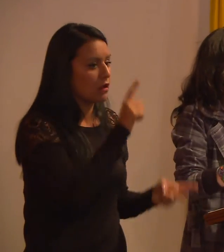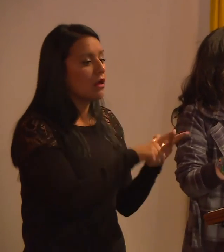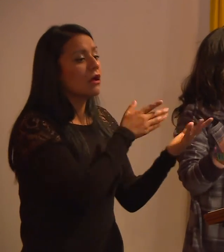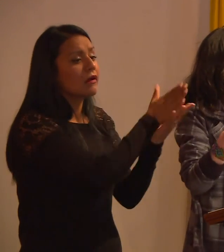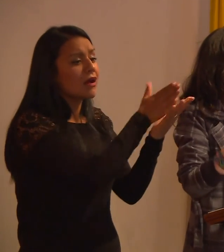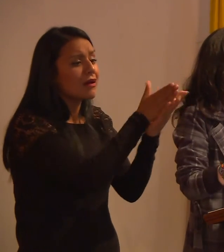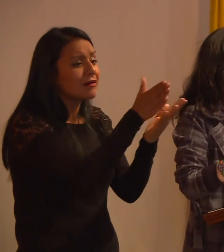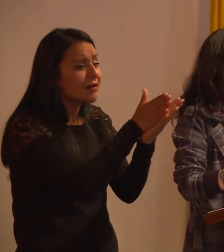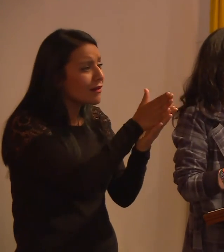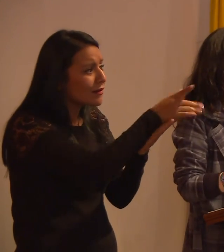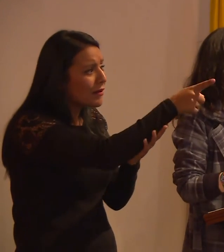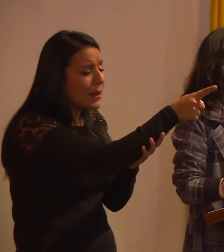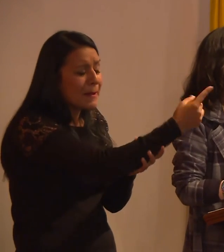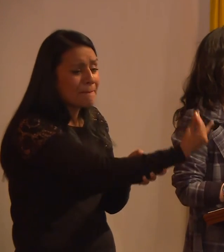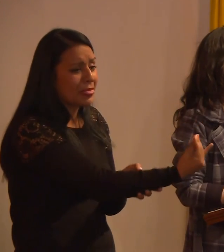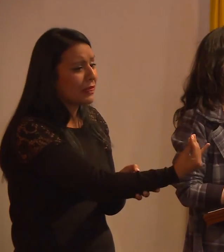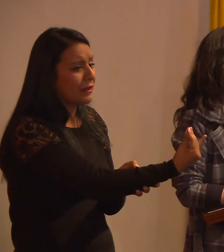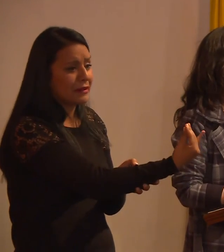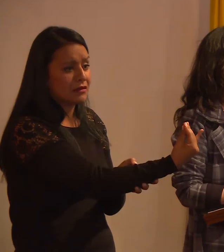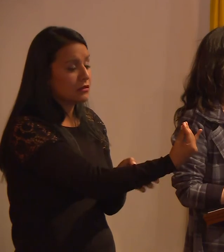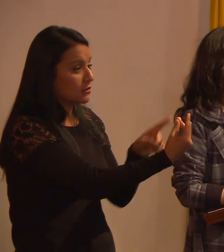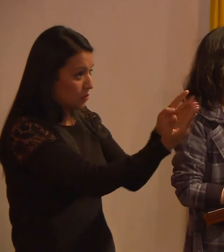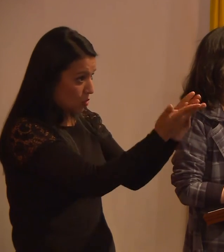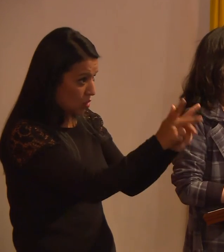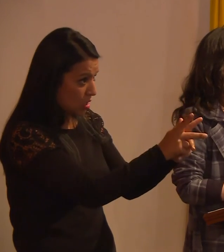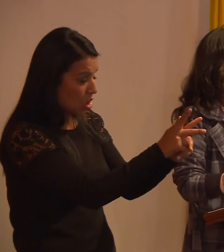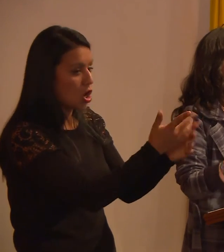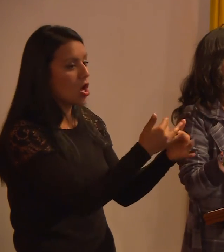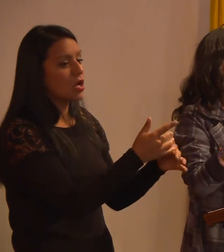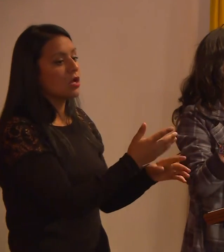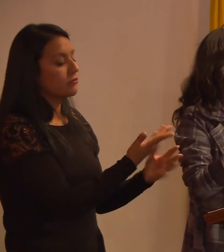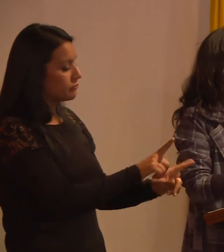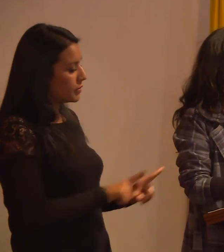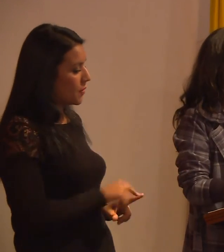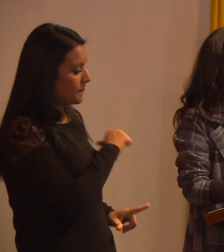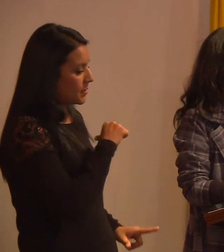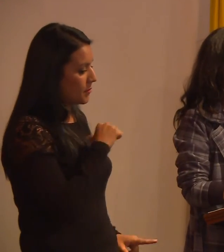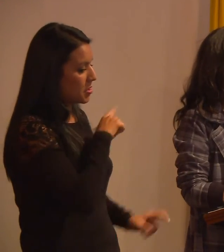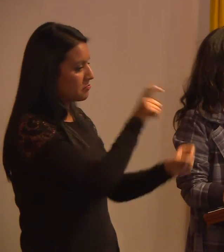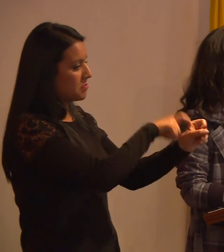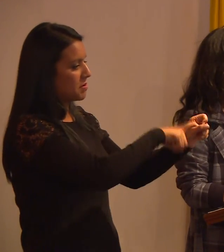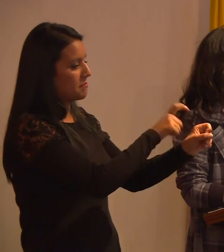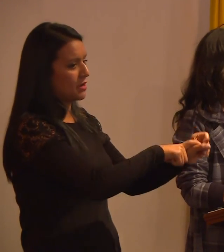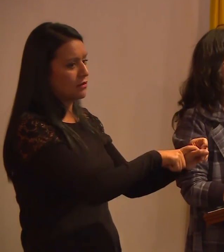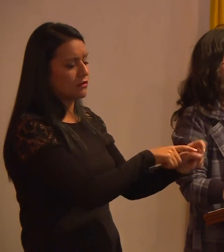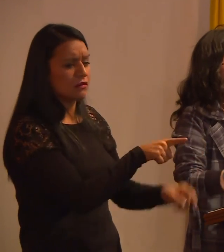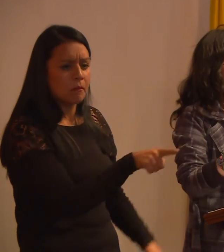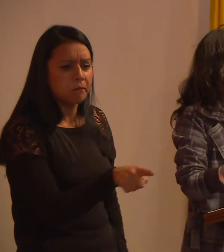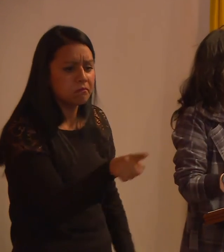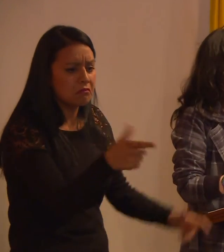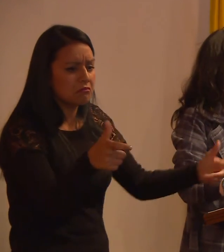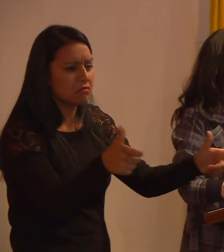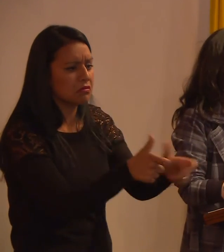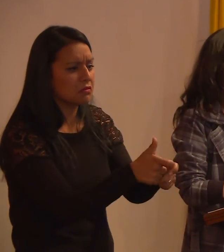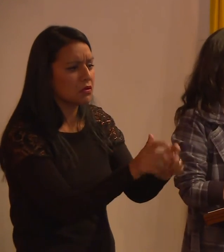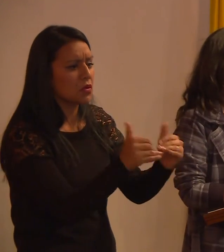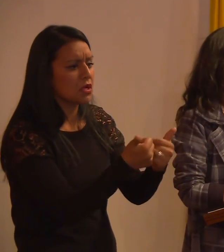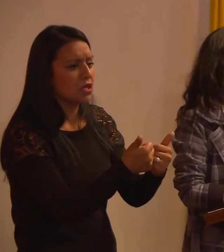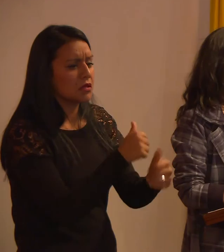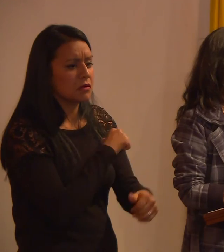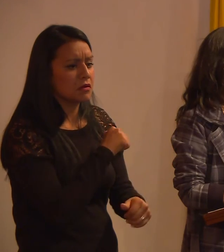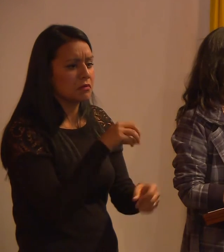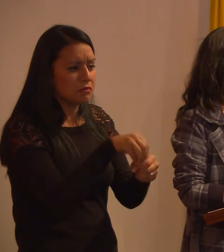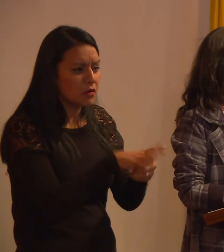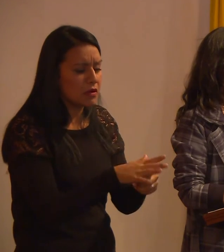carreras enteras donde no hay un solo estudiante de un colegio público. Entonces nosotros podemos incidir con proyectos que permitan disminuir la brecha de